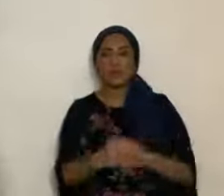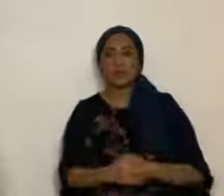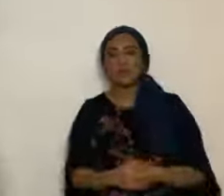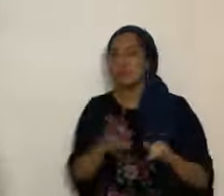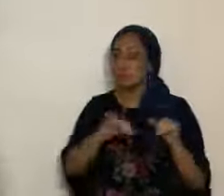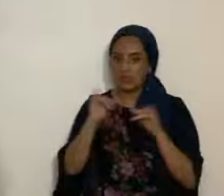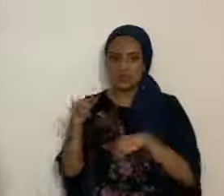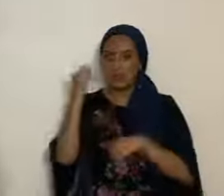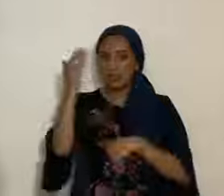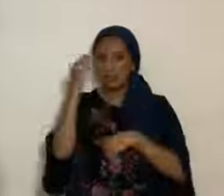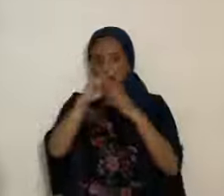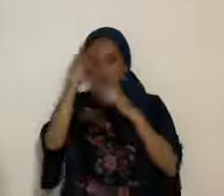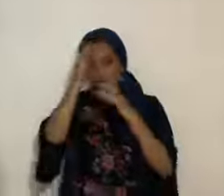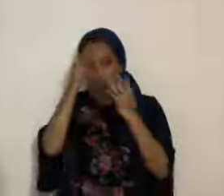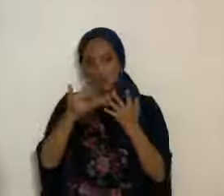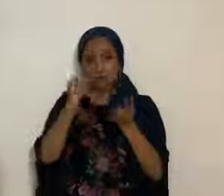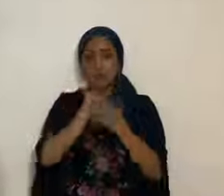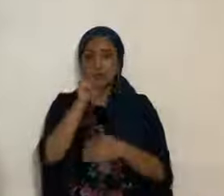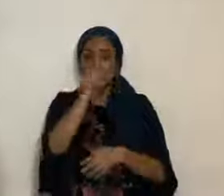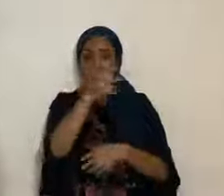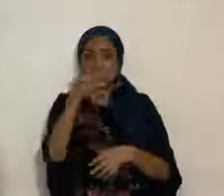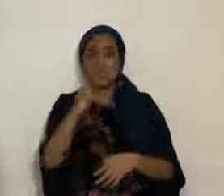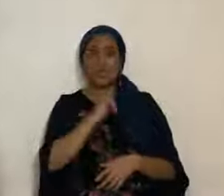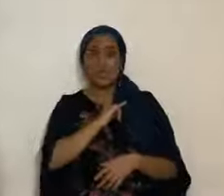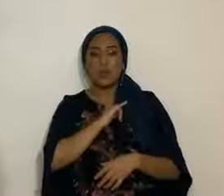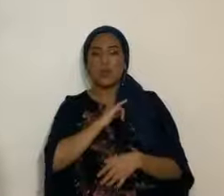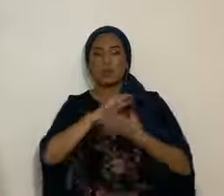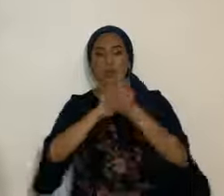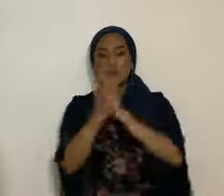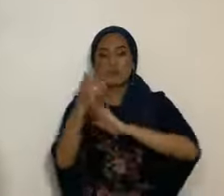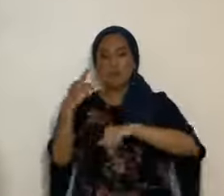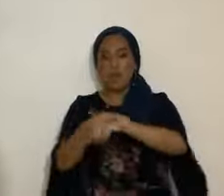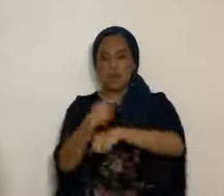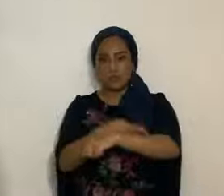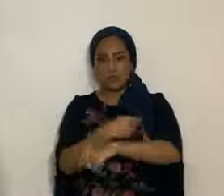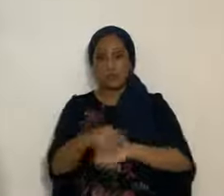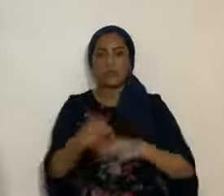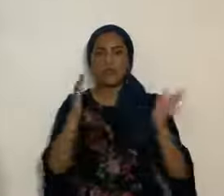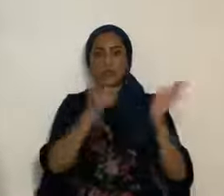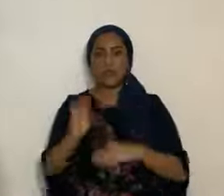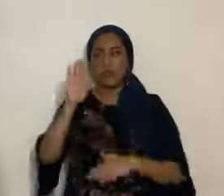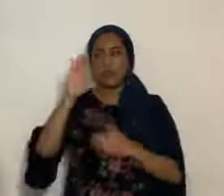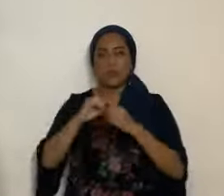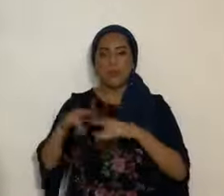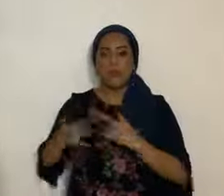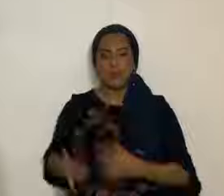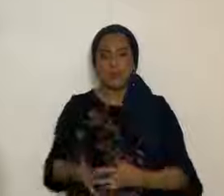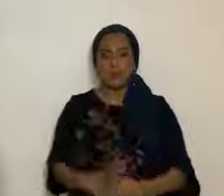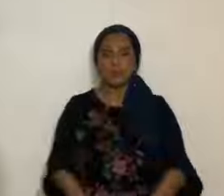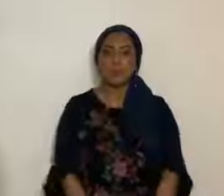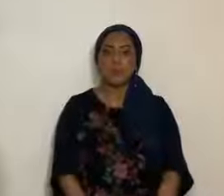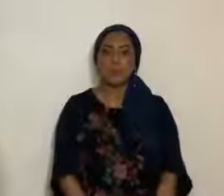el Eterno está esperando que tú y yo seamos pastores conforme a su corazón. Hermanas